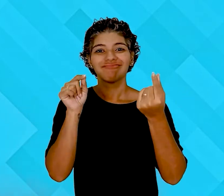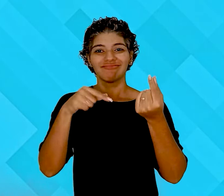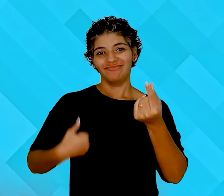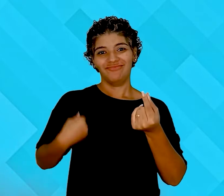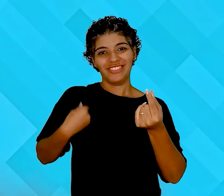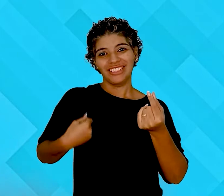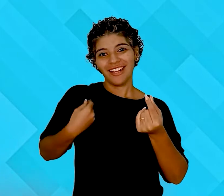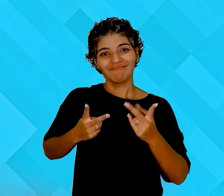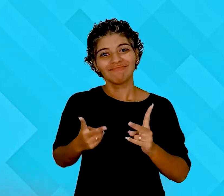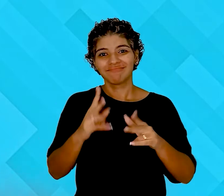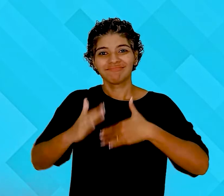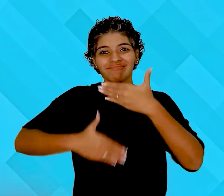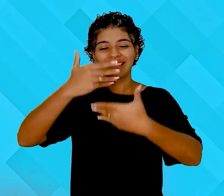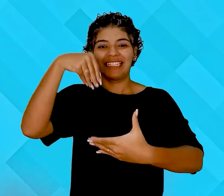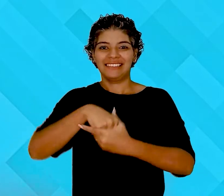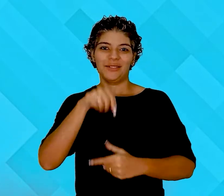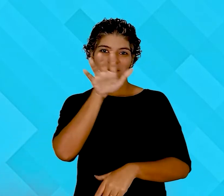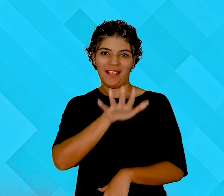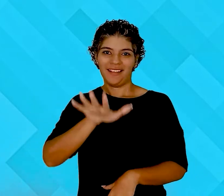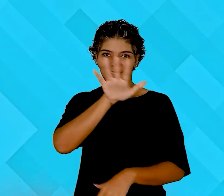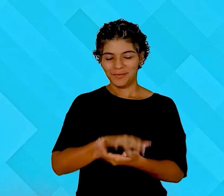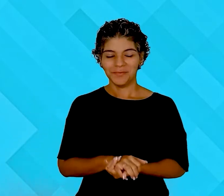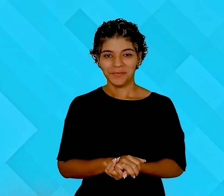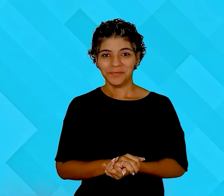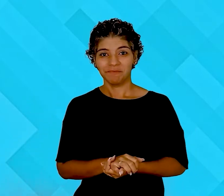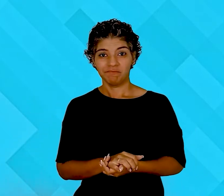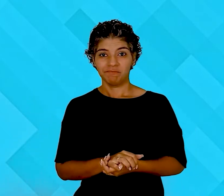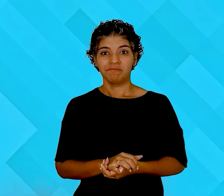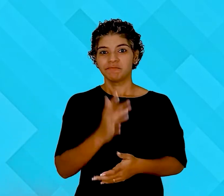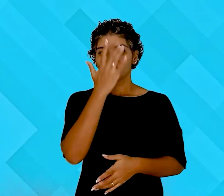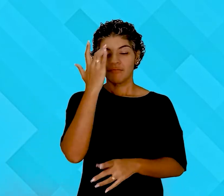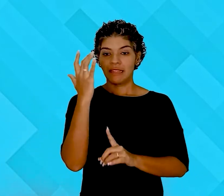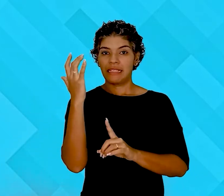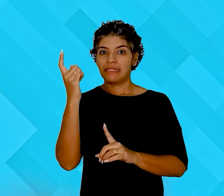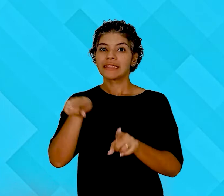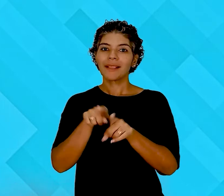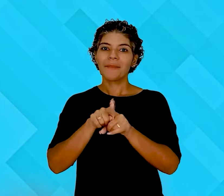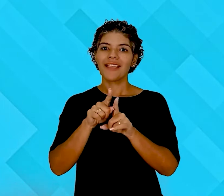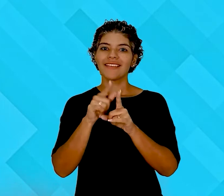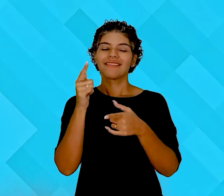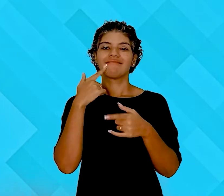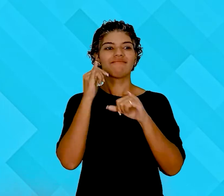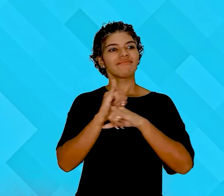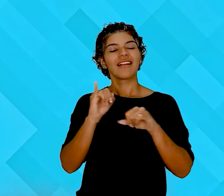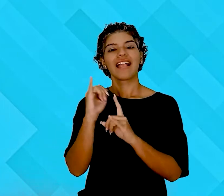fundamentais para sustentar isso, porque se o influenciador está ali falando, né, ralando, tantos com